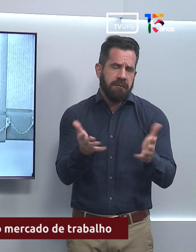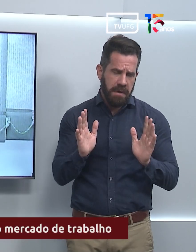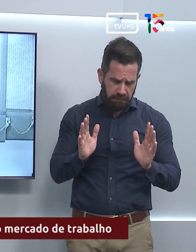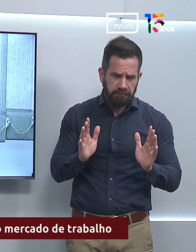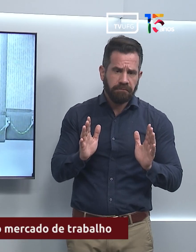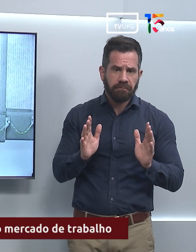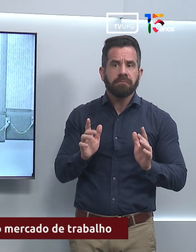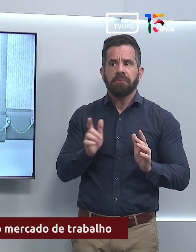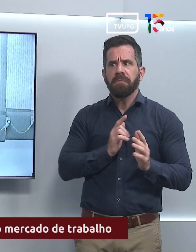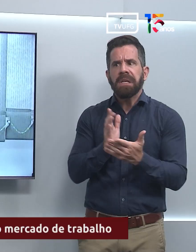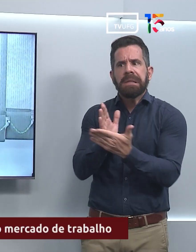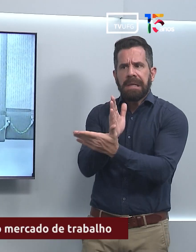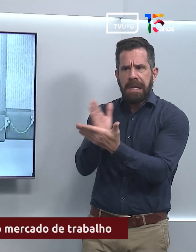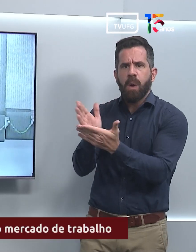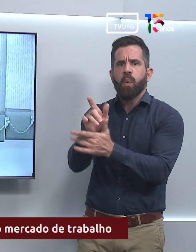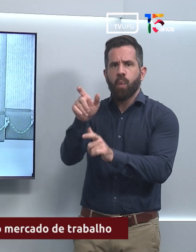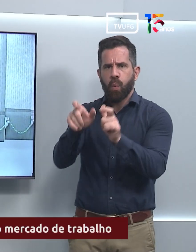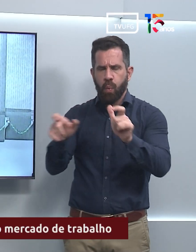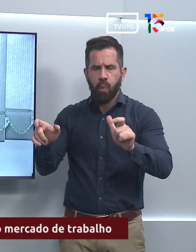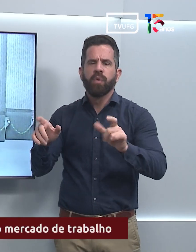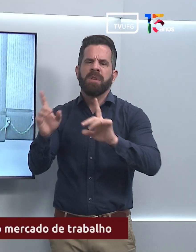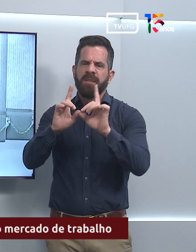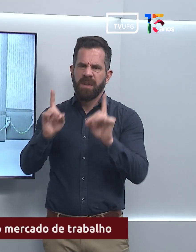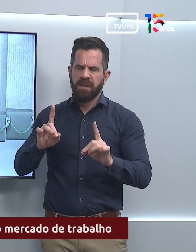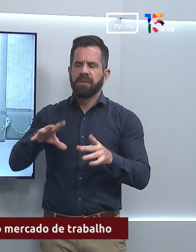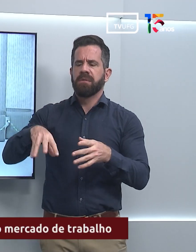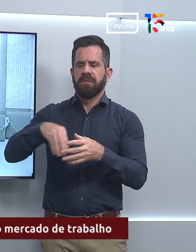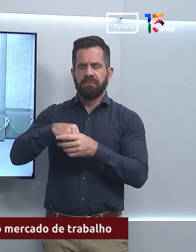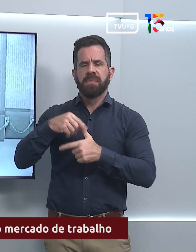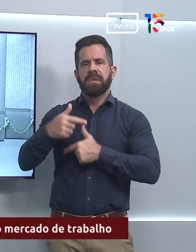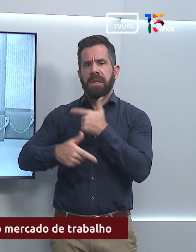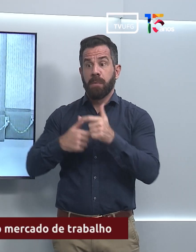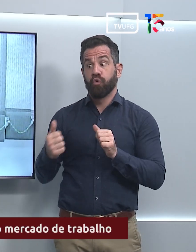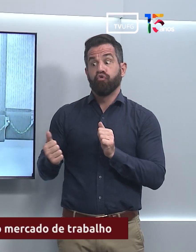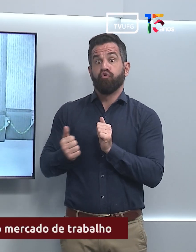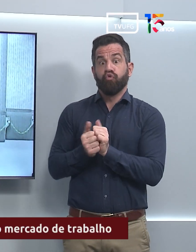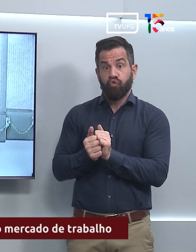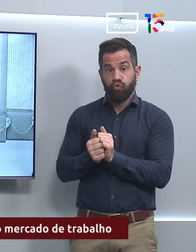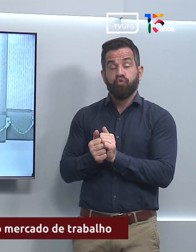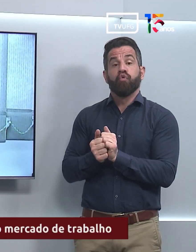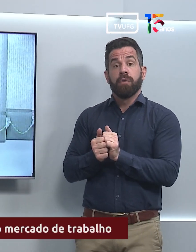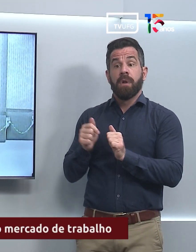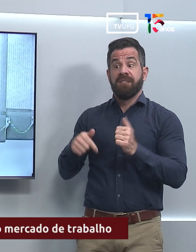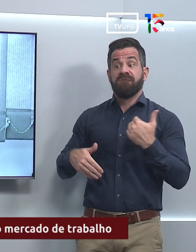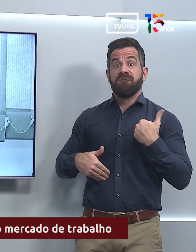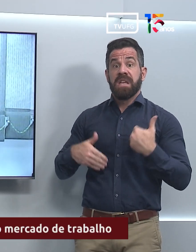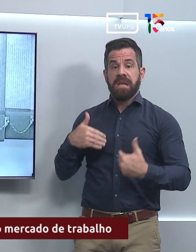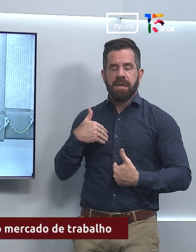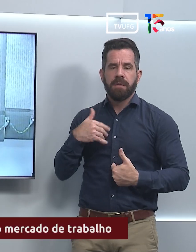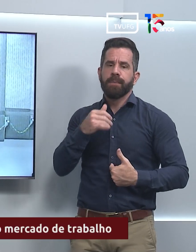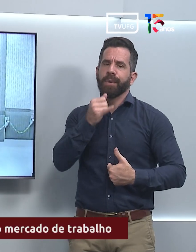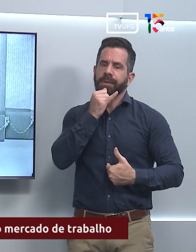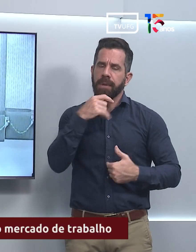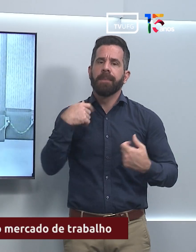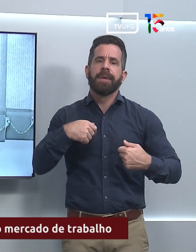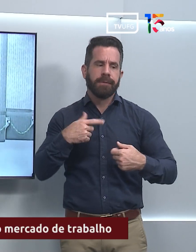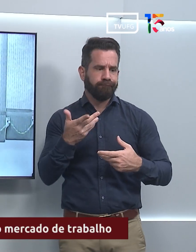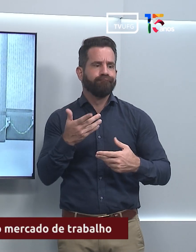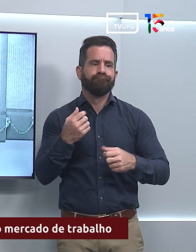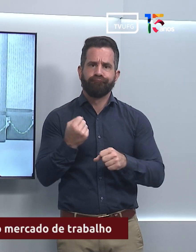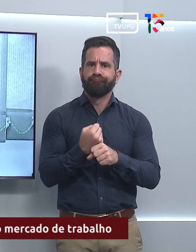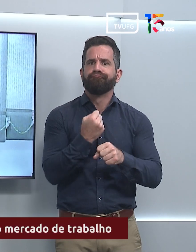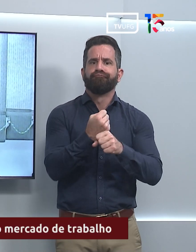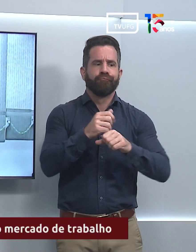tenho aqui no órgão que eu trabalho, que têm deficiência física, em situações de reforma, de ambientes, de escadas, eles